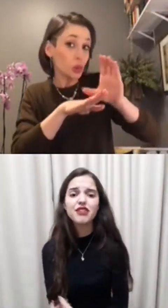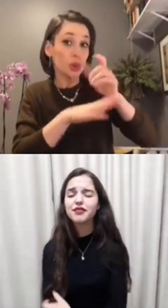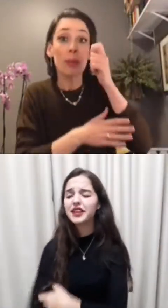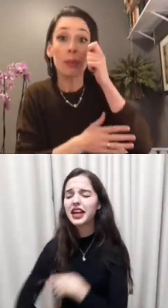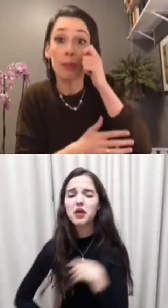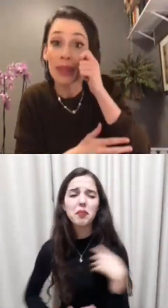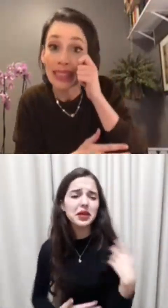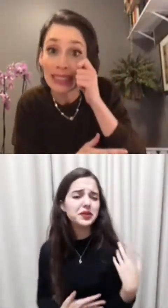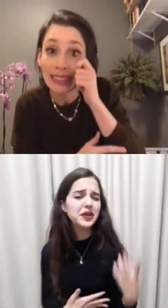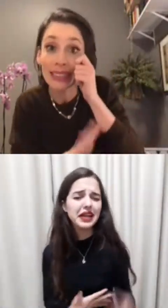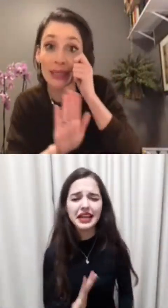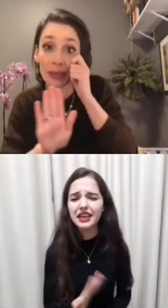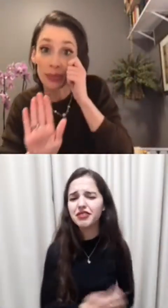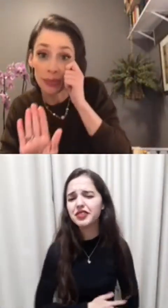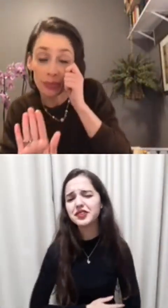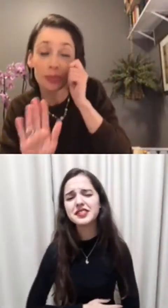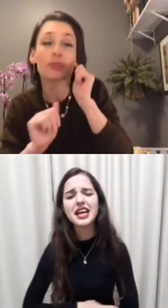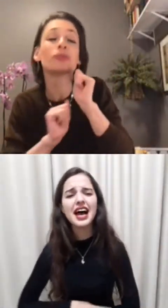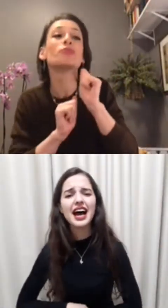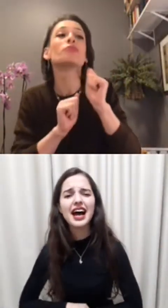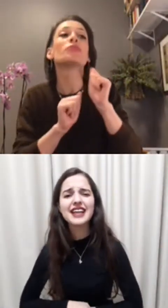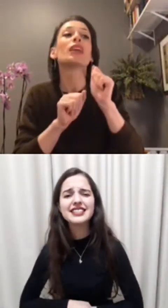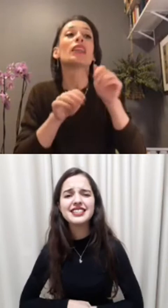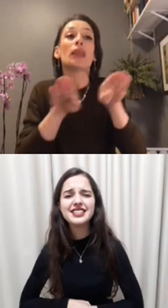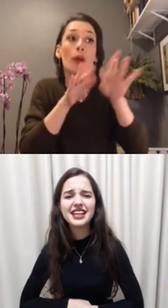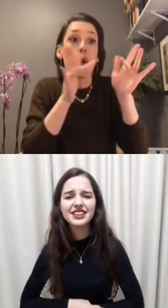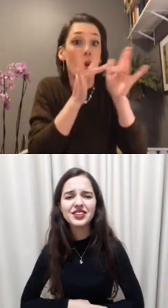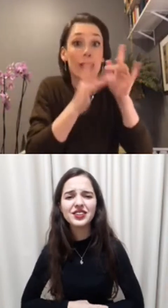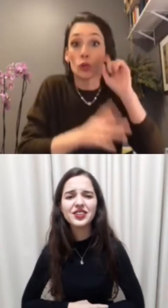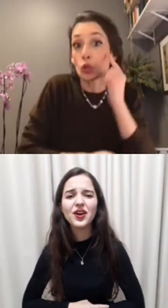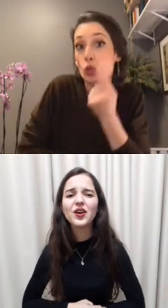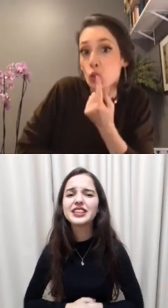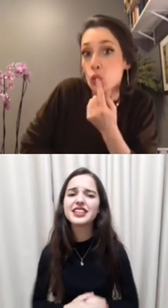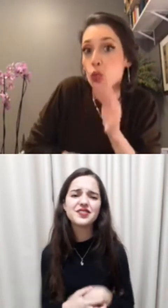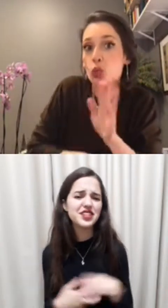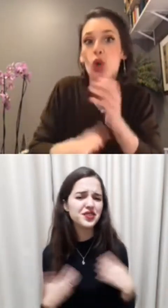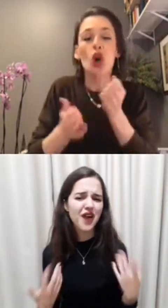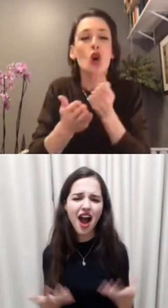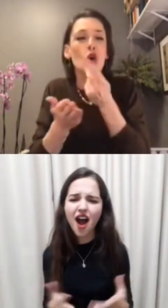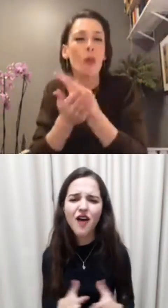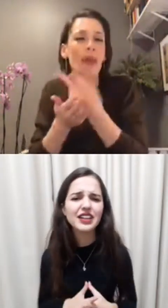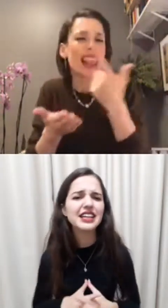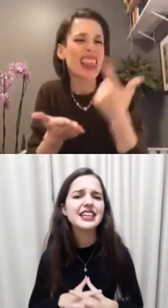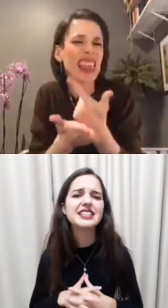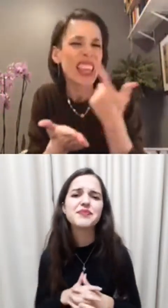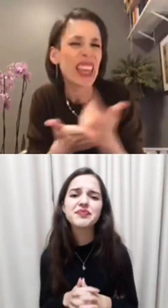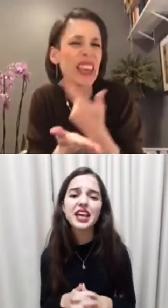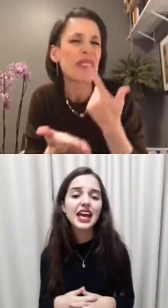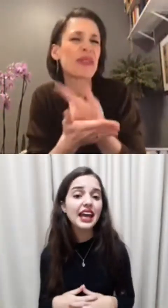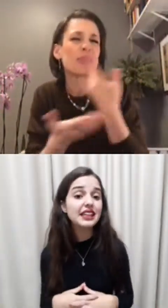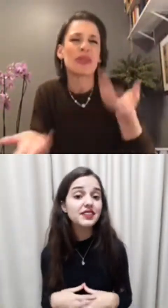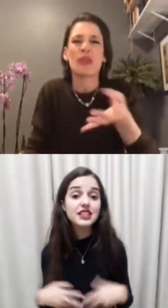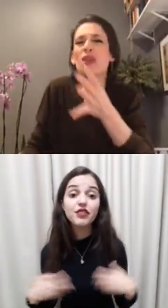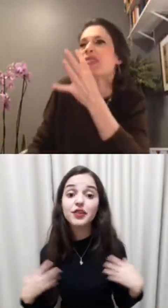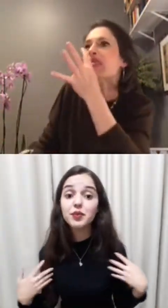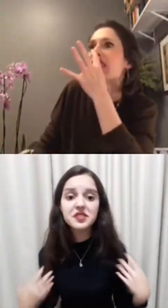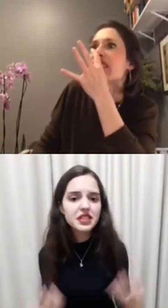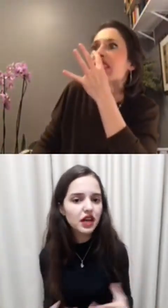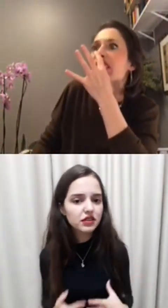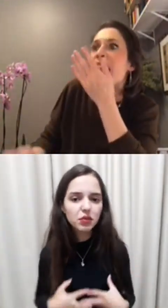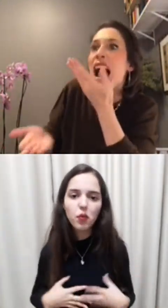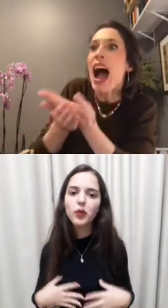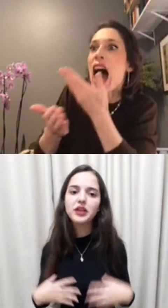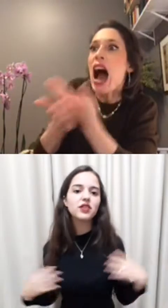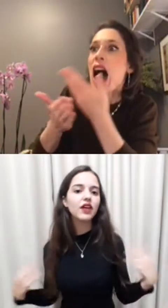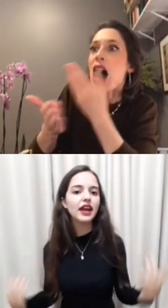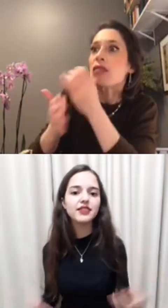eu fiquei comprando livros, assistindo outras videoaulas. Então, assim, eu fui